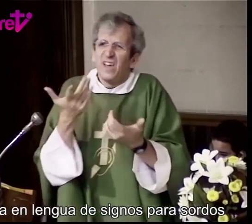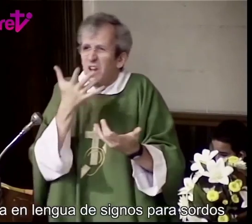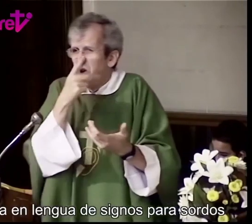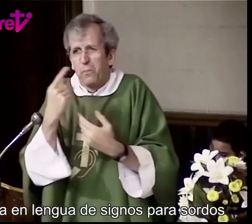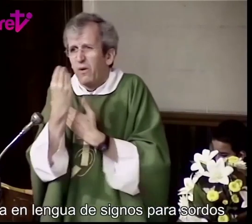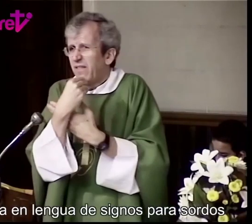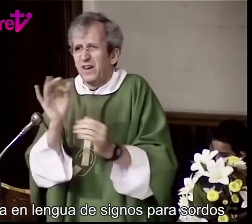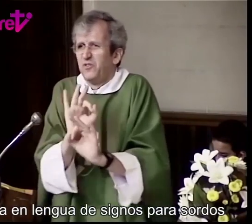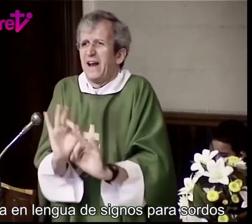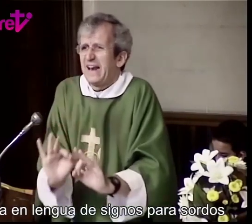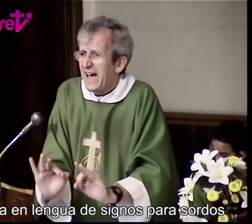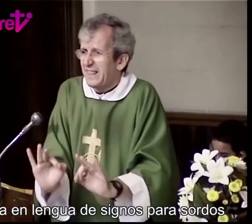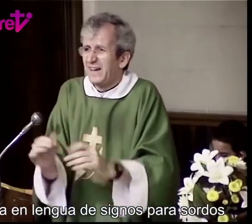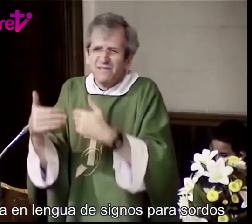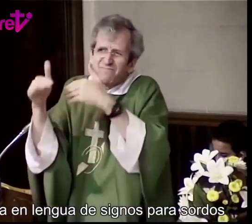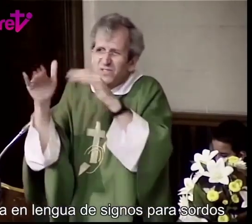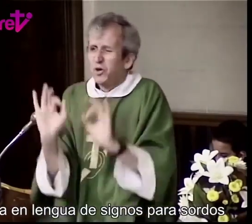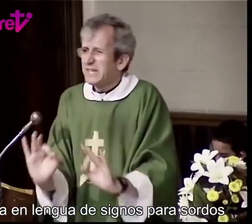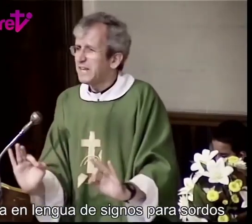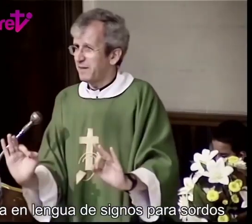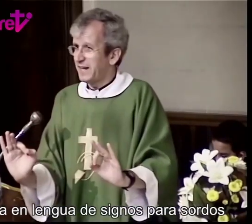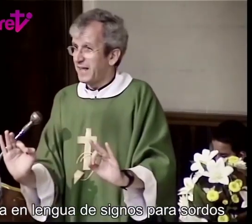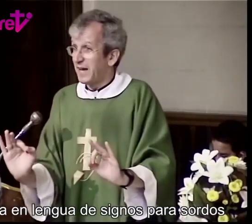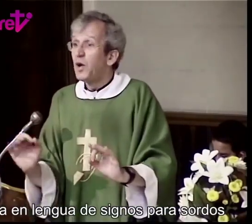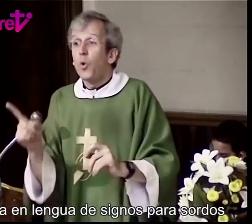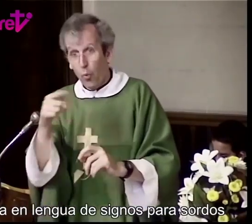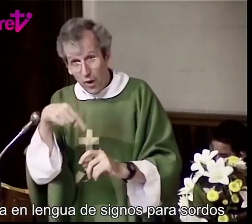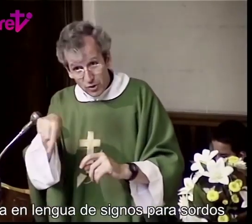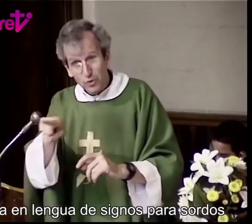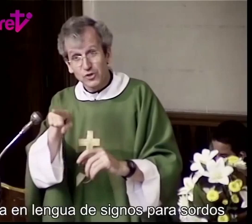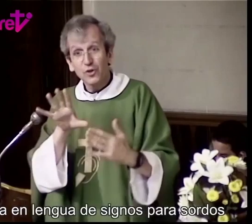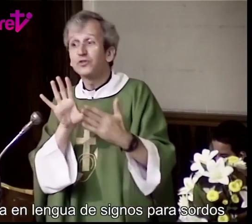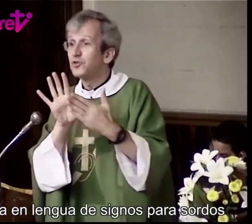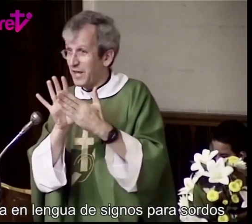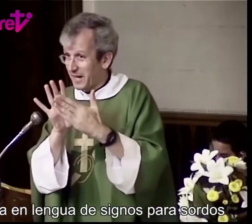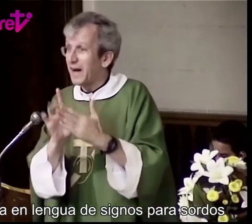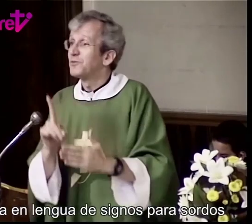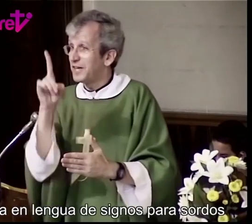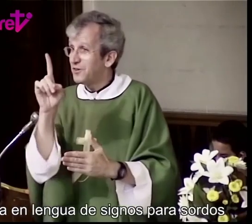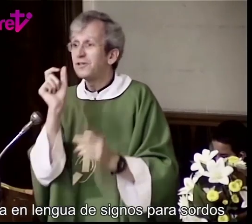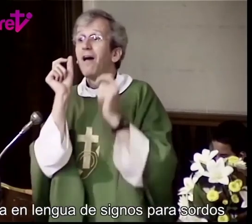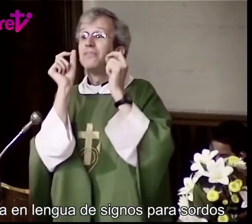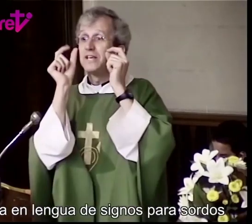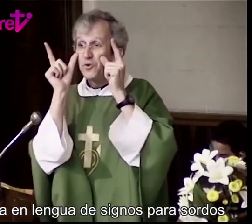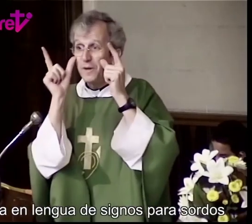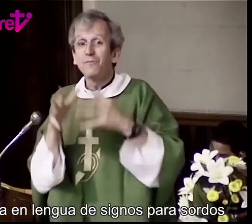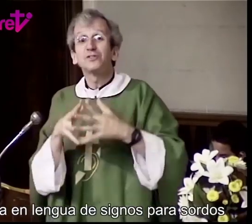no puede, no hará nada, no me sirve de nada. Cuando nosotros nos acercamos a Dios, descubrimos